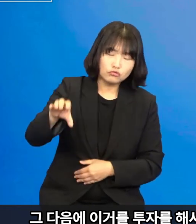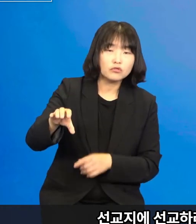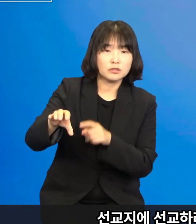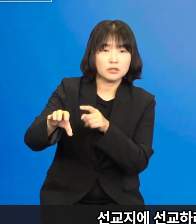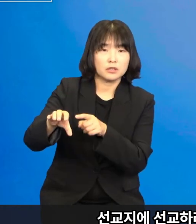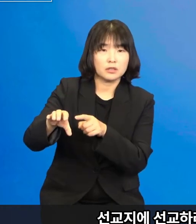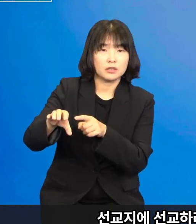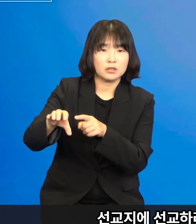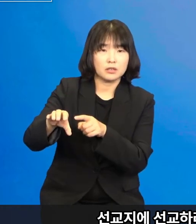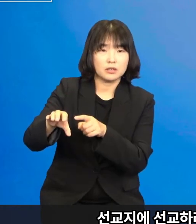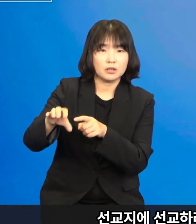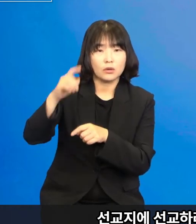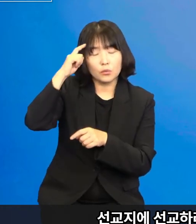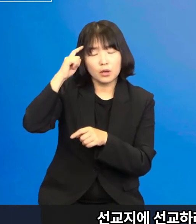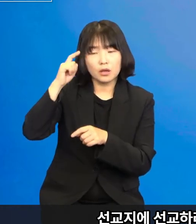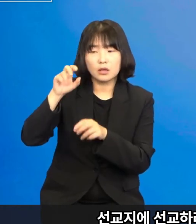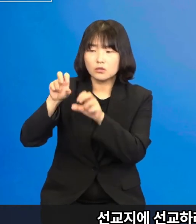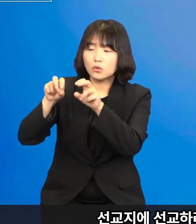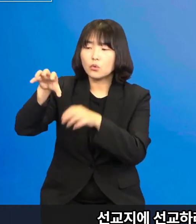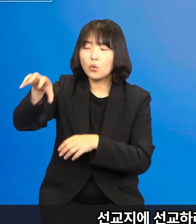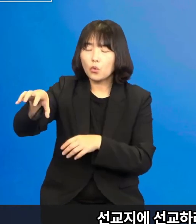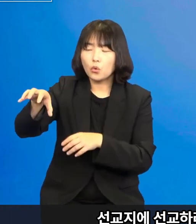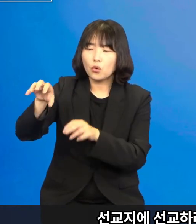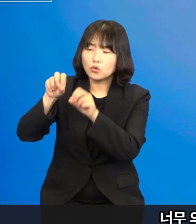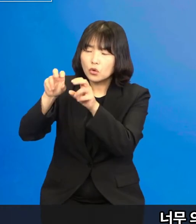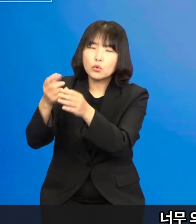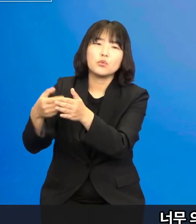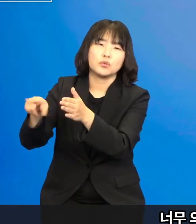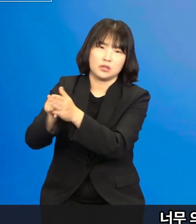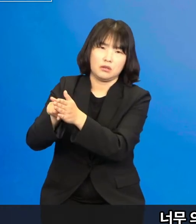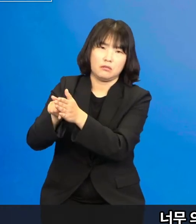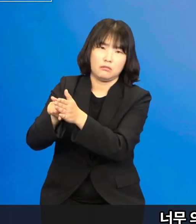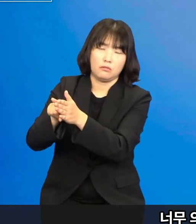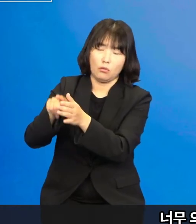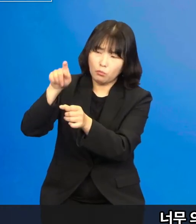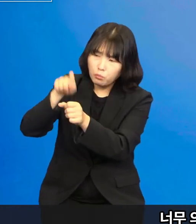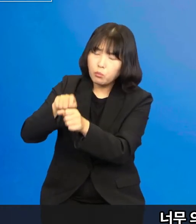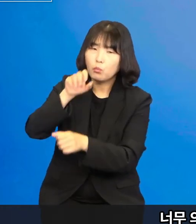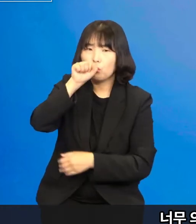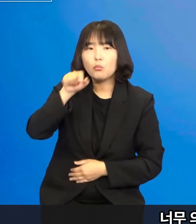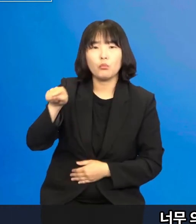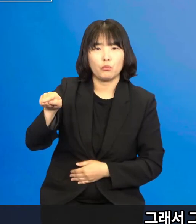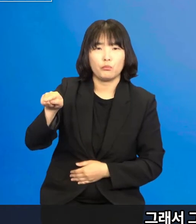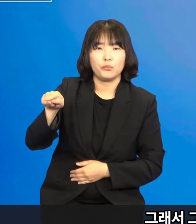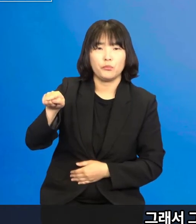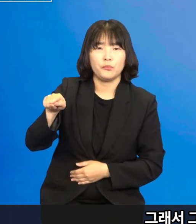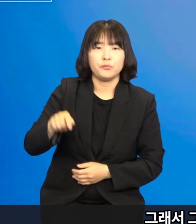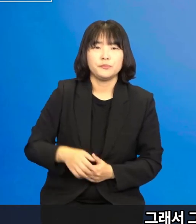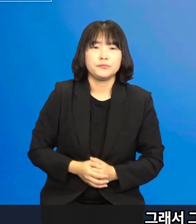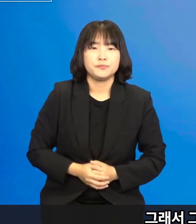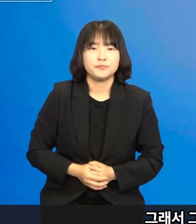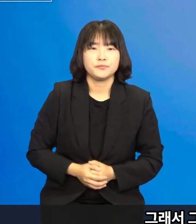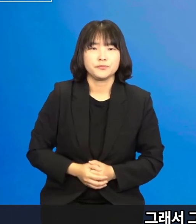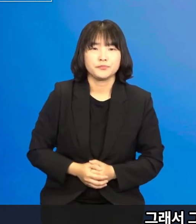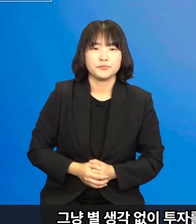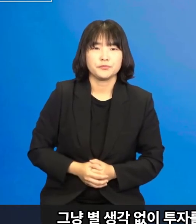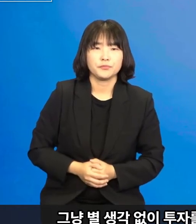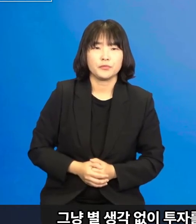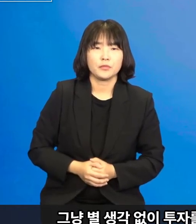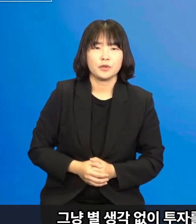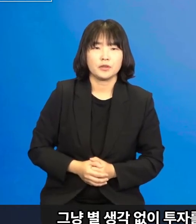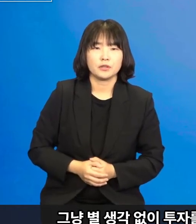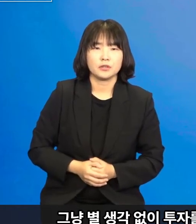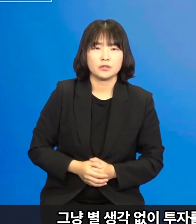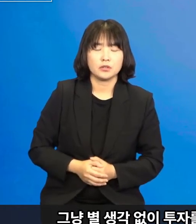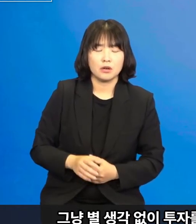하려고요? 선교지에 선교하려고. 너무 목적이 좋잖아요. 너무 의도가 좋잖아요. 그래서 그 투자하는 거에서 그냥